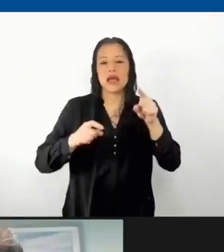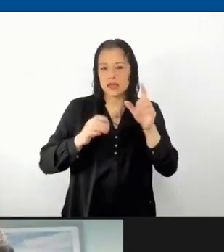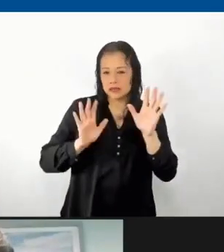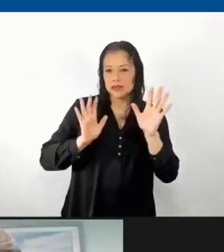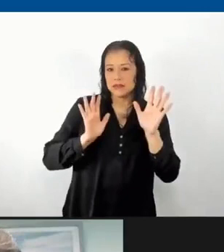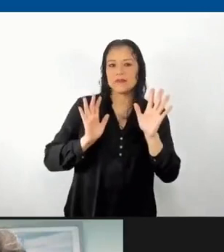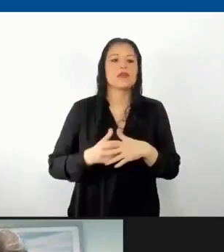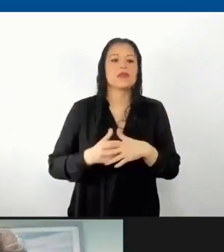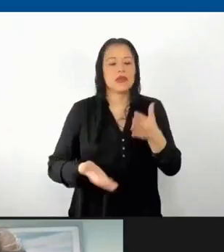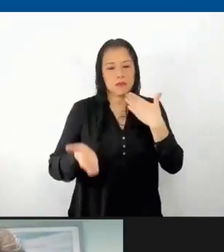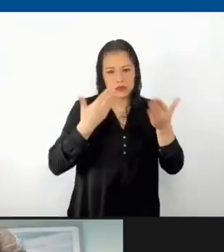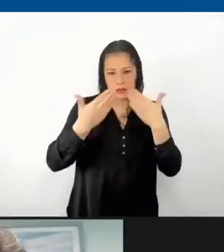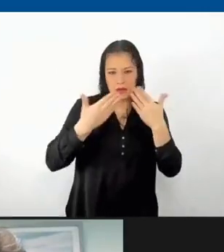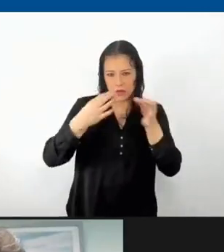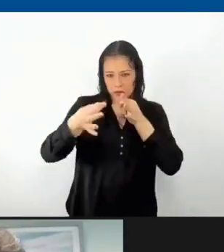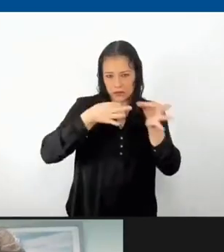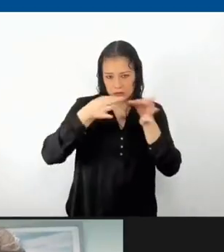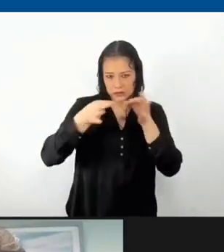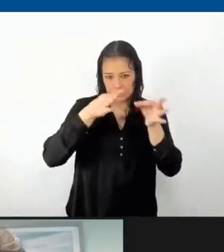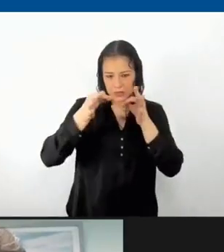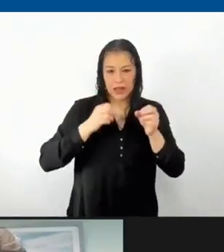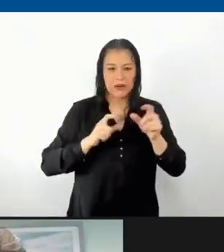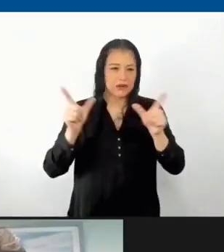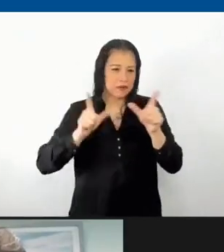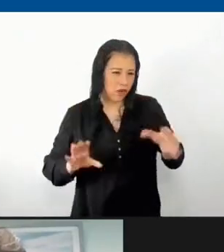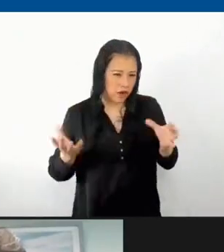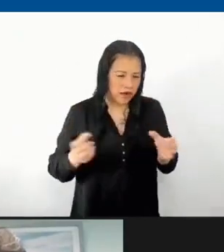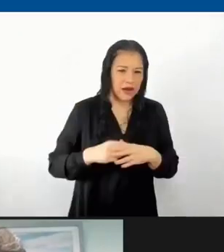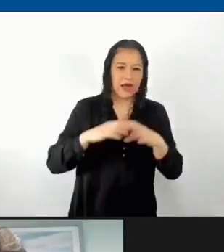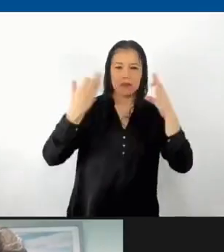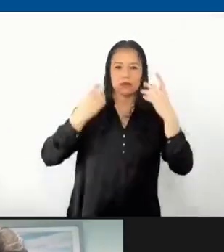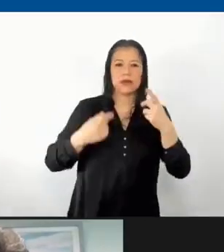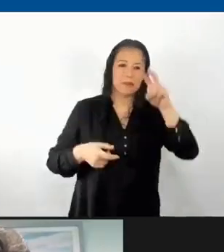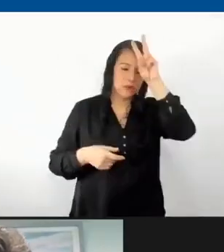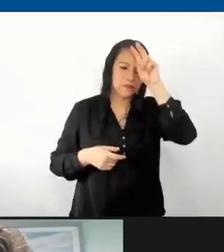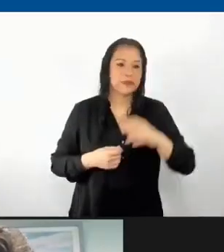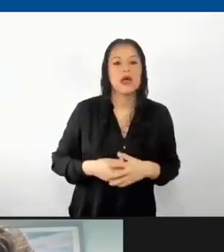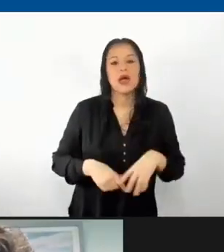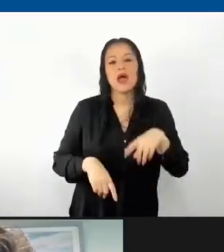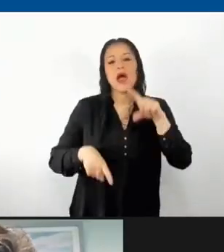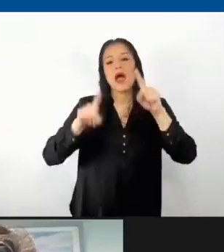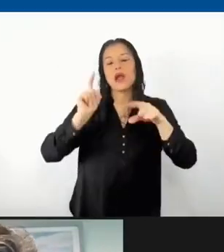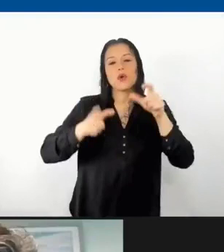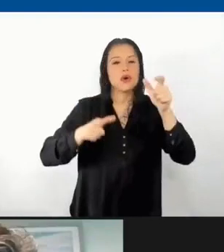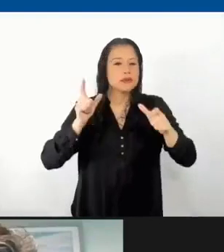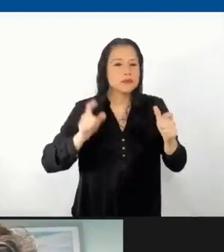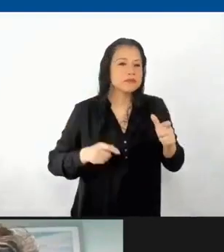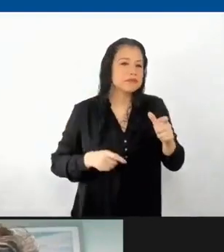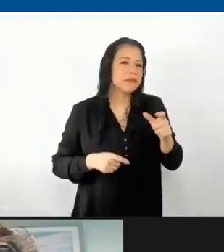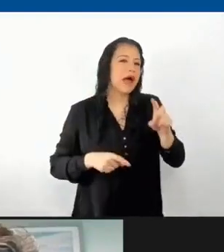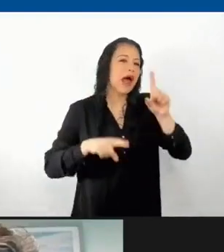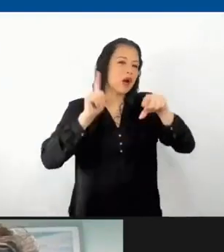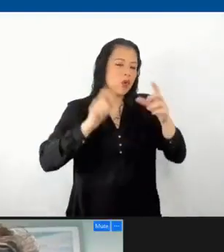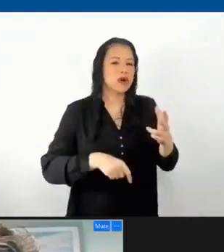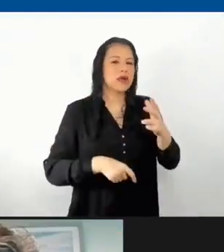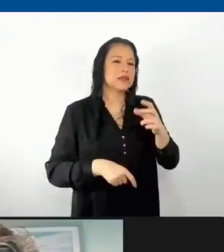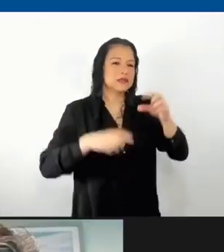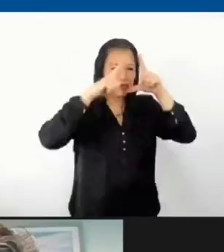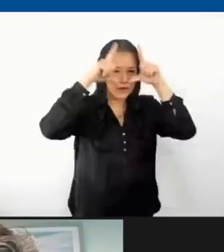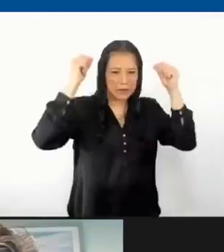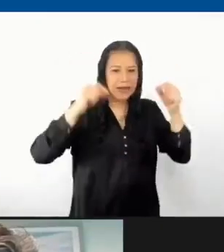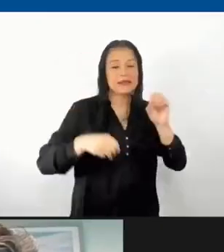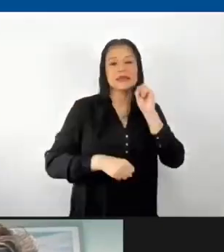hecho también en los medios de comunicación en el Perú, es que algunos vacunadores le están diciendo a la